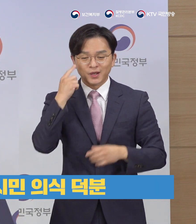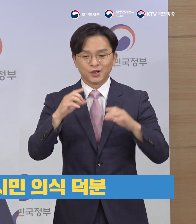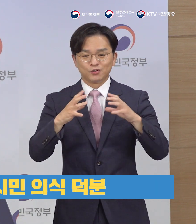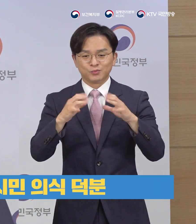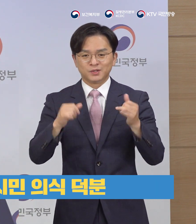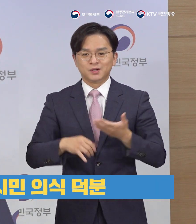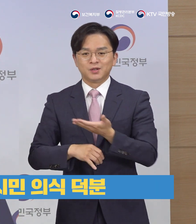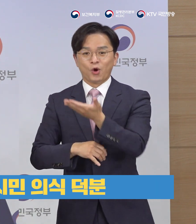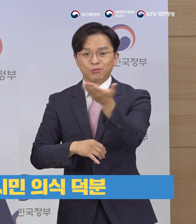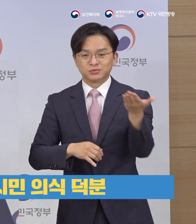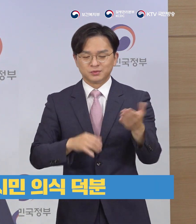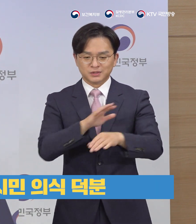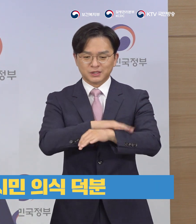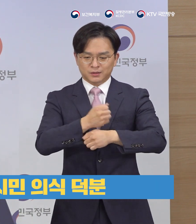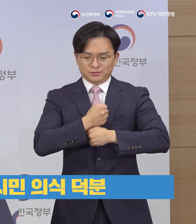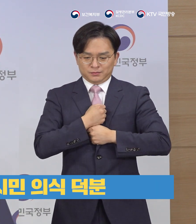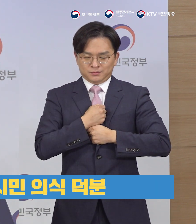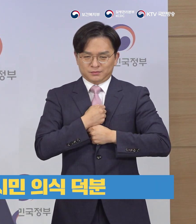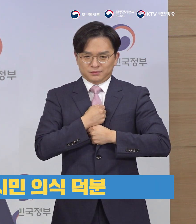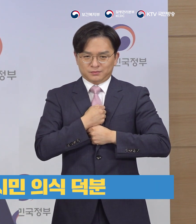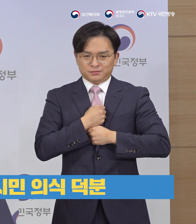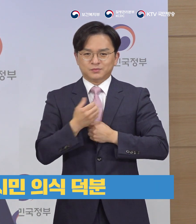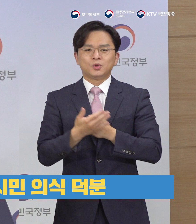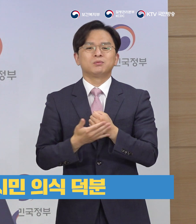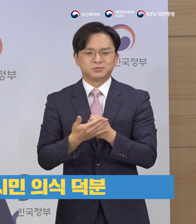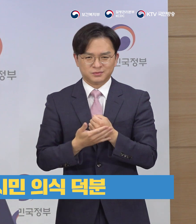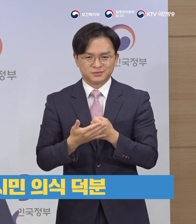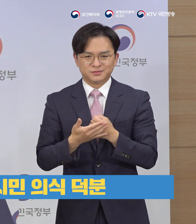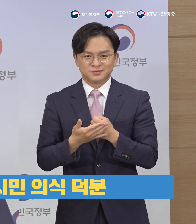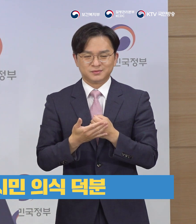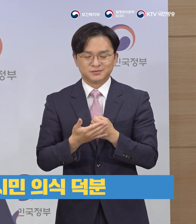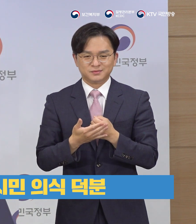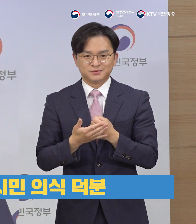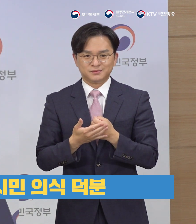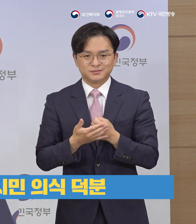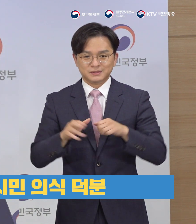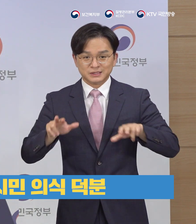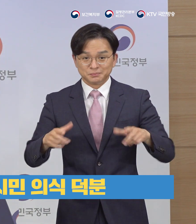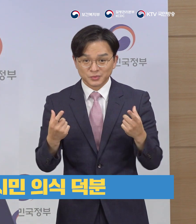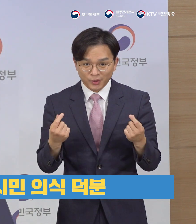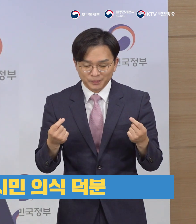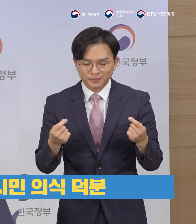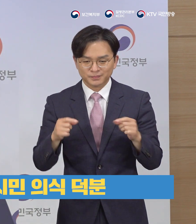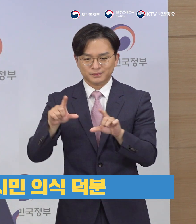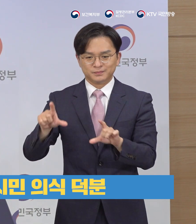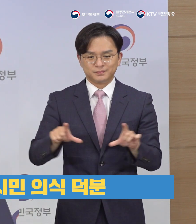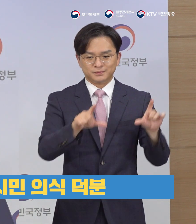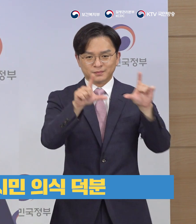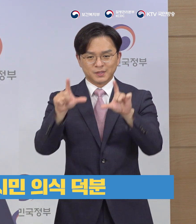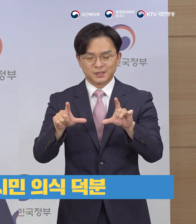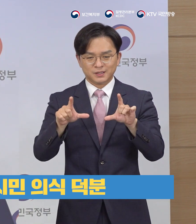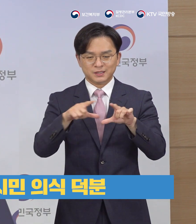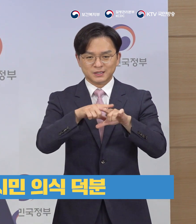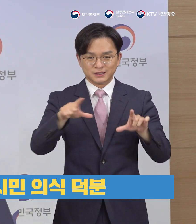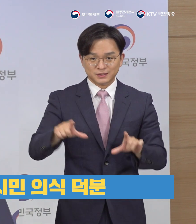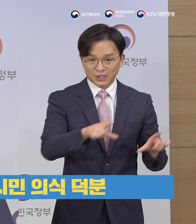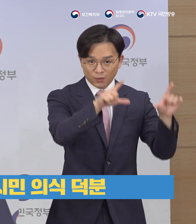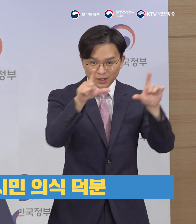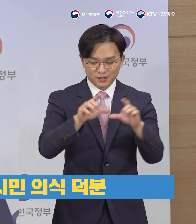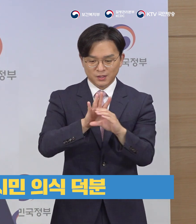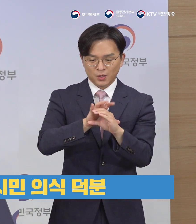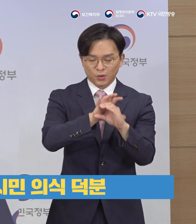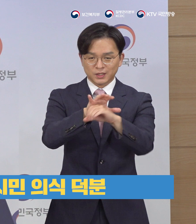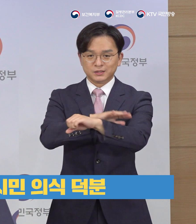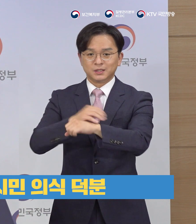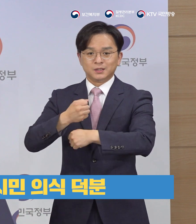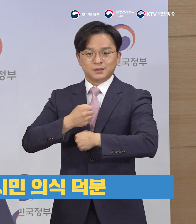모두 국민 여러분 덕분이라고 생각합니다. 우리 모두를 위한 성숙한 시민의식을 발휘하며 생활